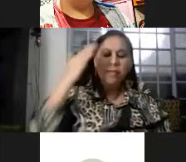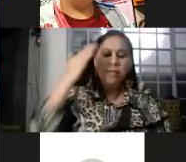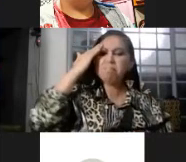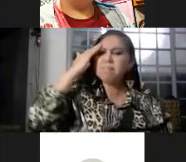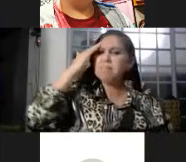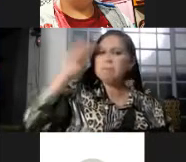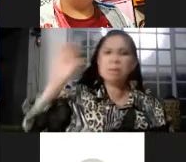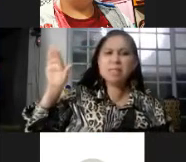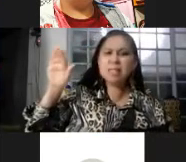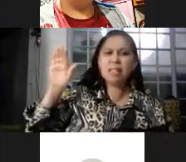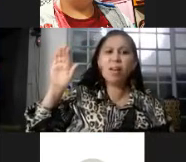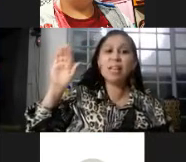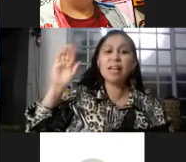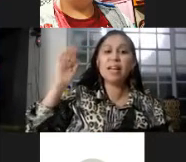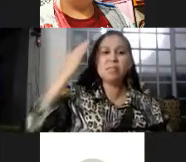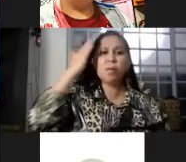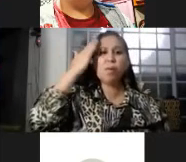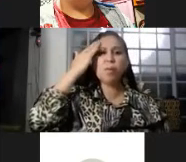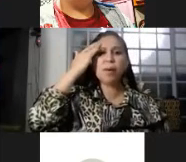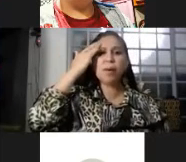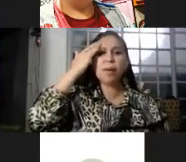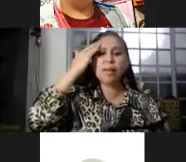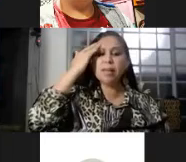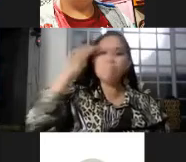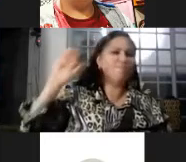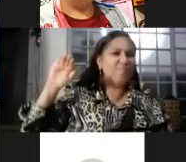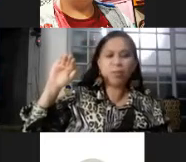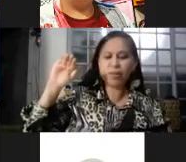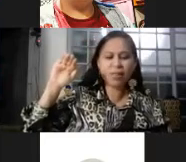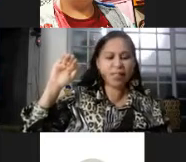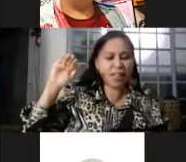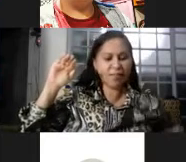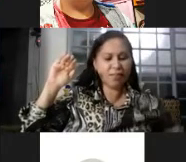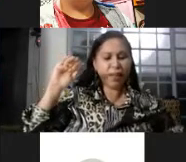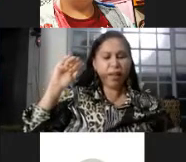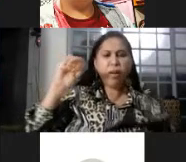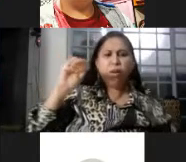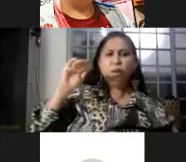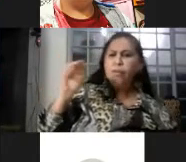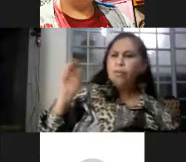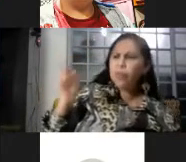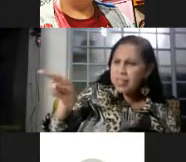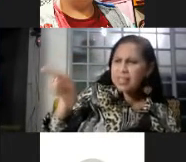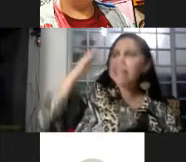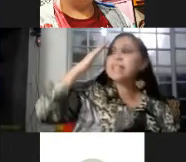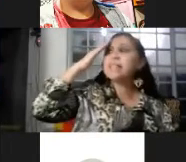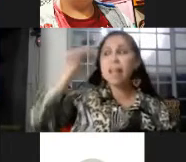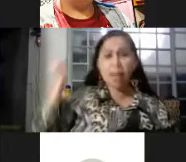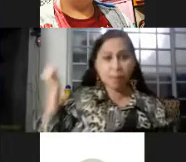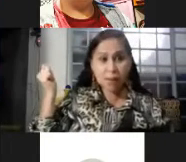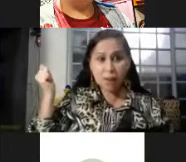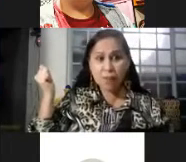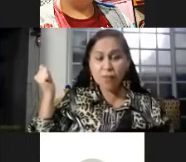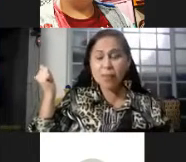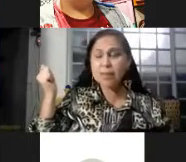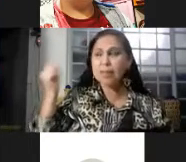diz, eu não sei. Ó, a negação incorporada, eu não sei. Você